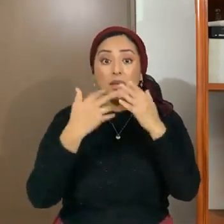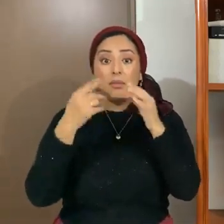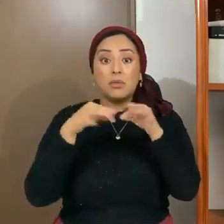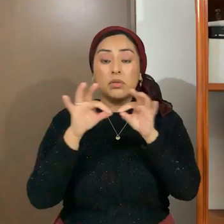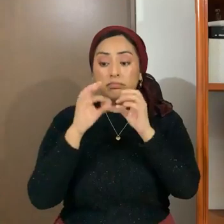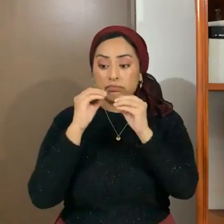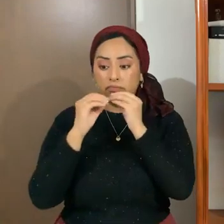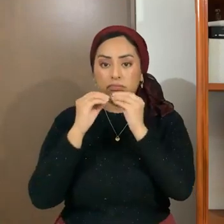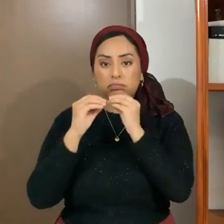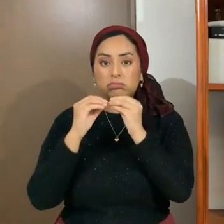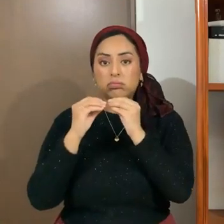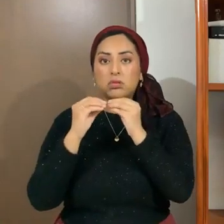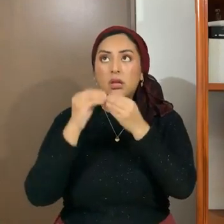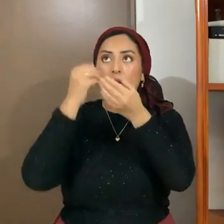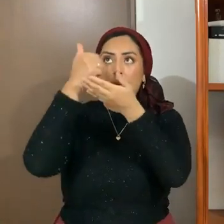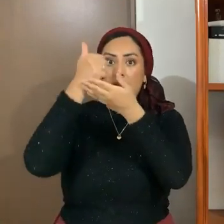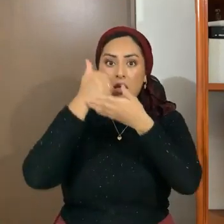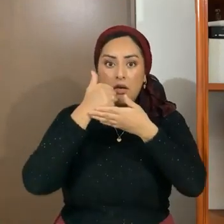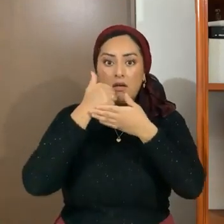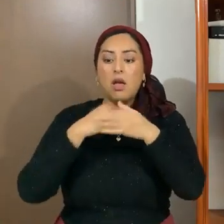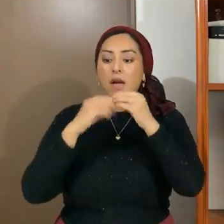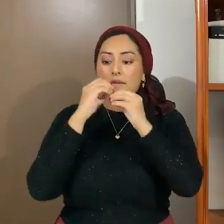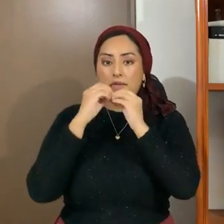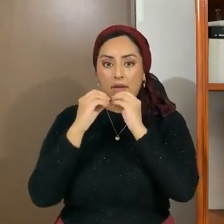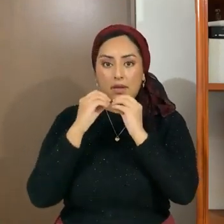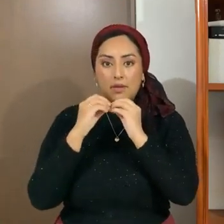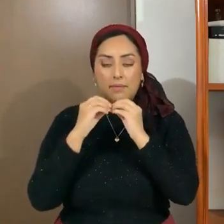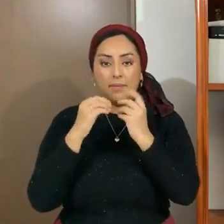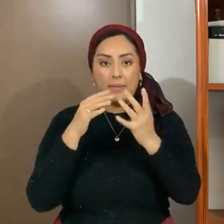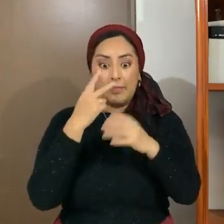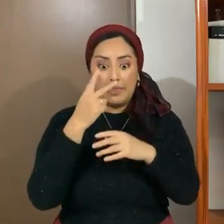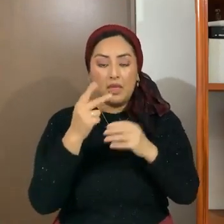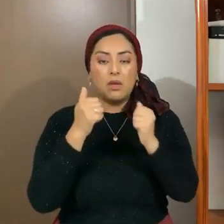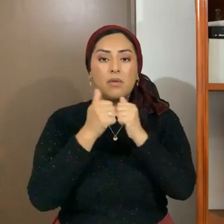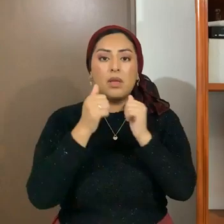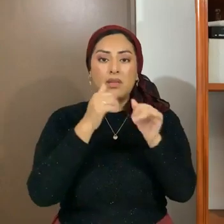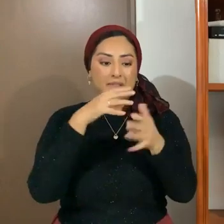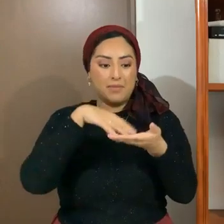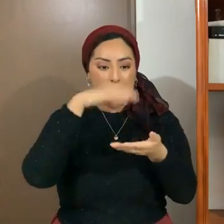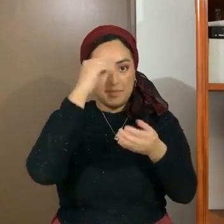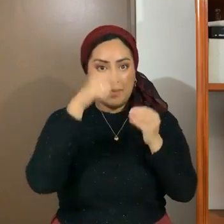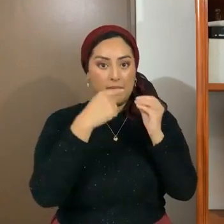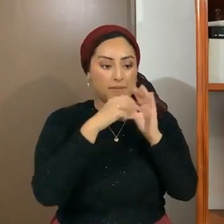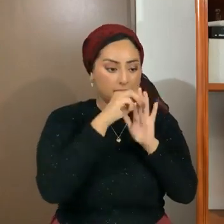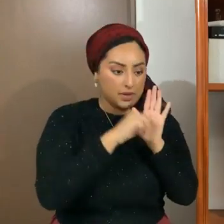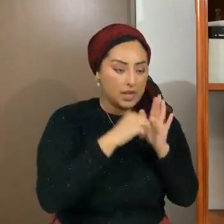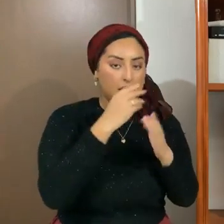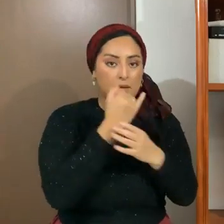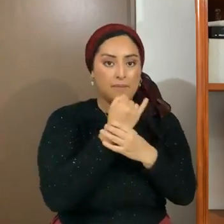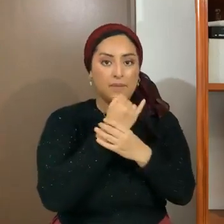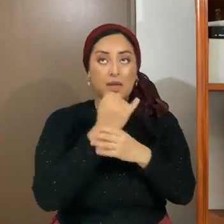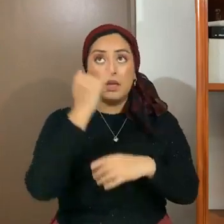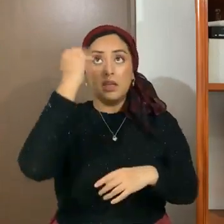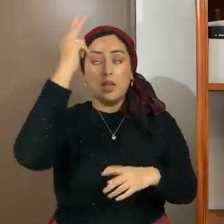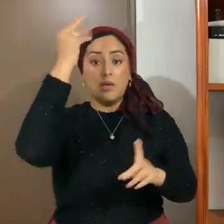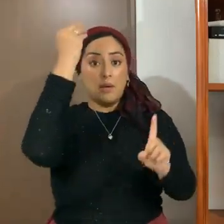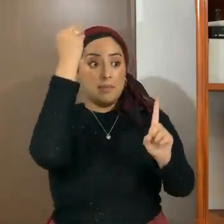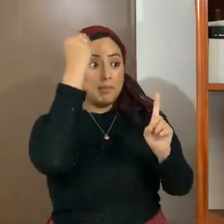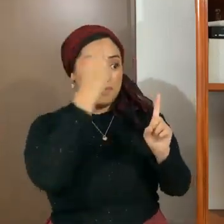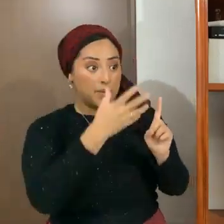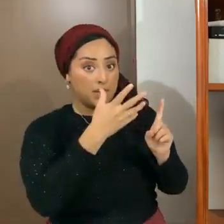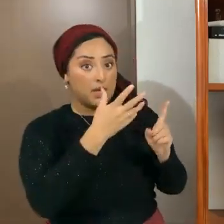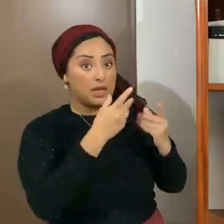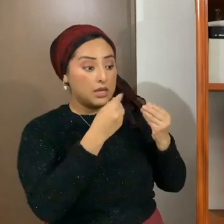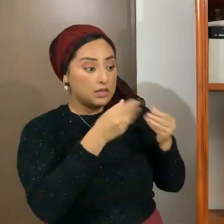que corregir, nos va a ayudar a corregirlo. Ya lo vimos en el caso de Moisés y en el caso de Jeremías. Él los mandó a hacer algo y